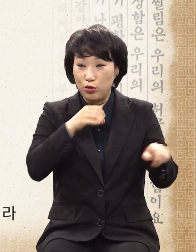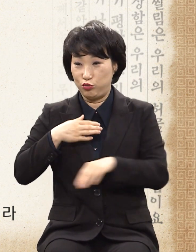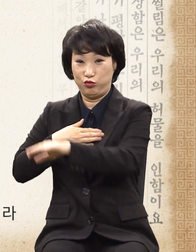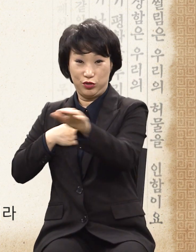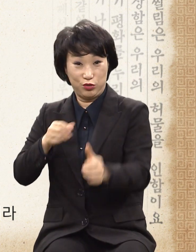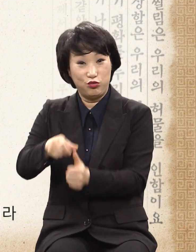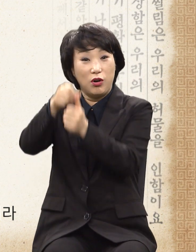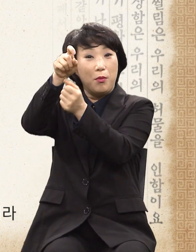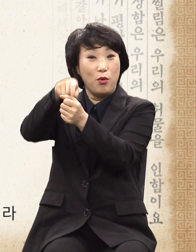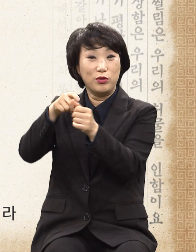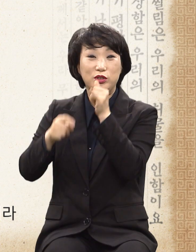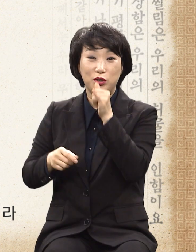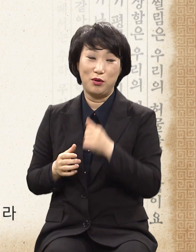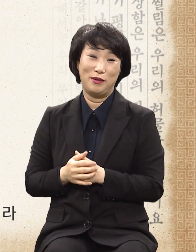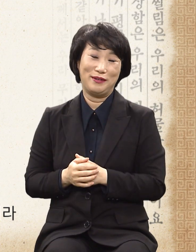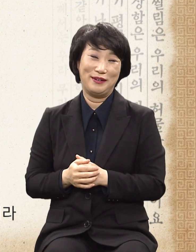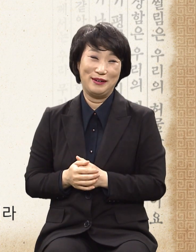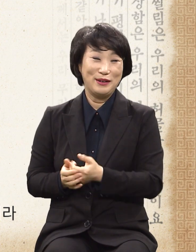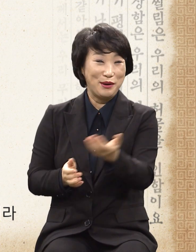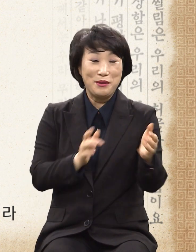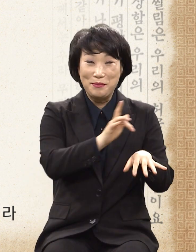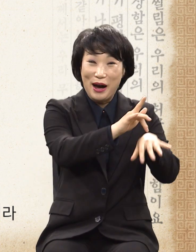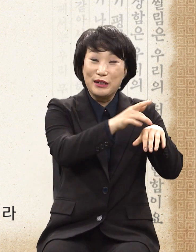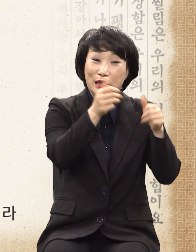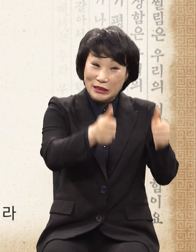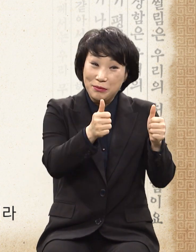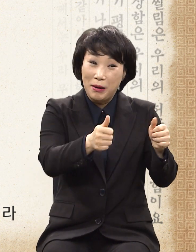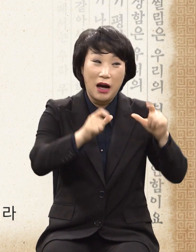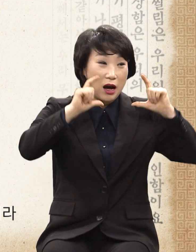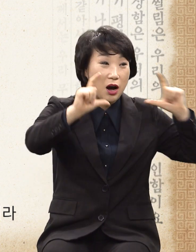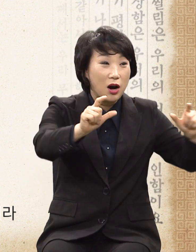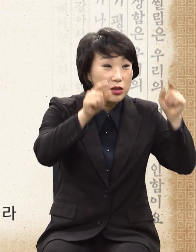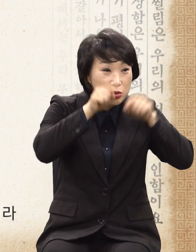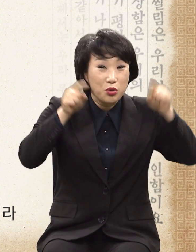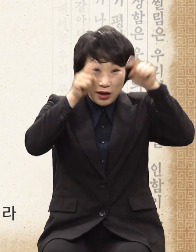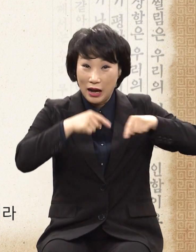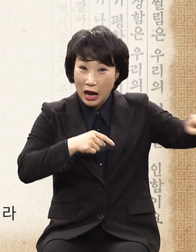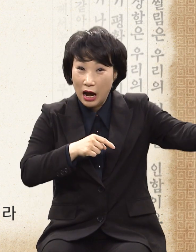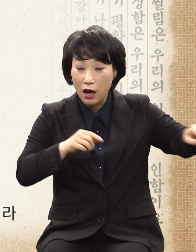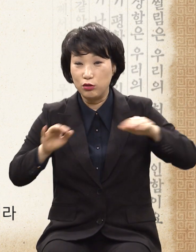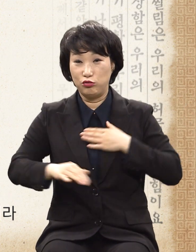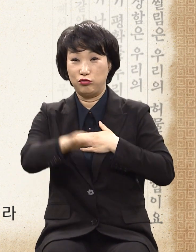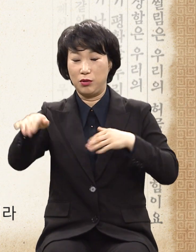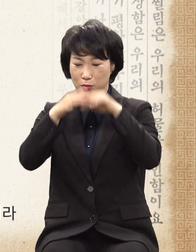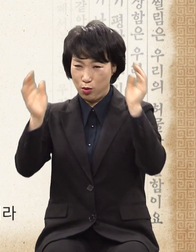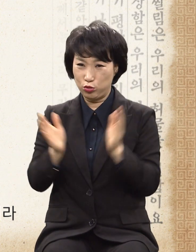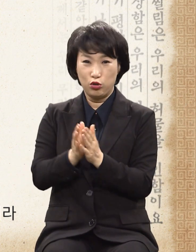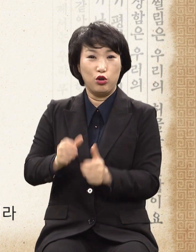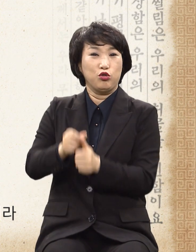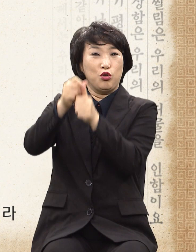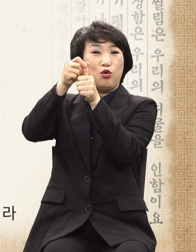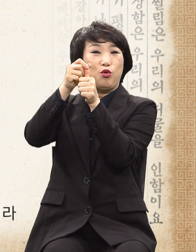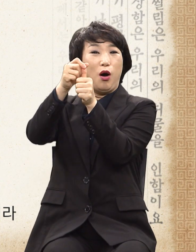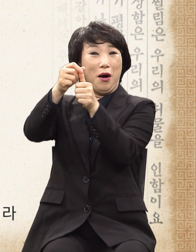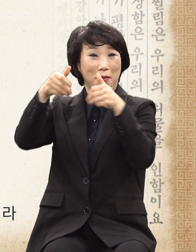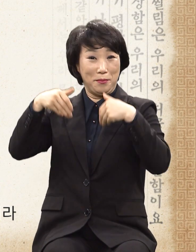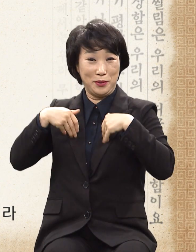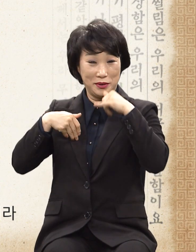우리는 구원하기 위함이니 마귀는 심판받고 지옥 가리로 돼 우리는 다 구원받아야